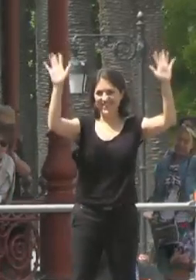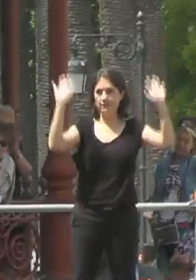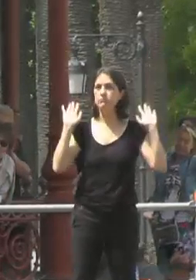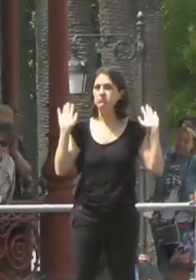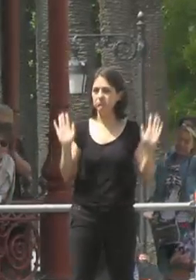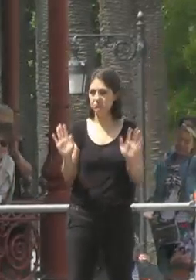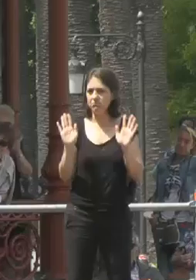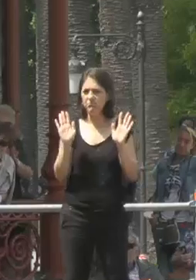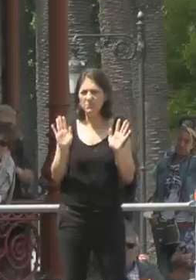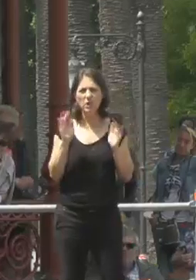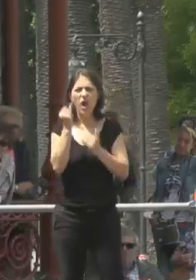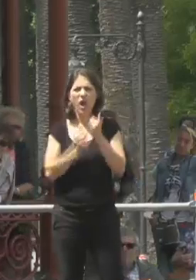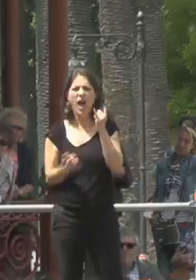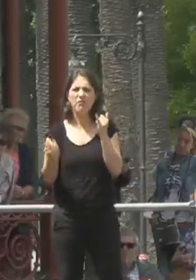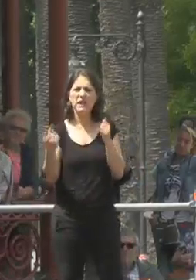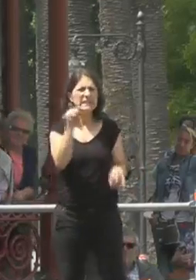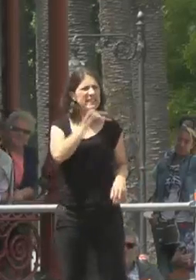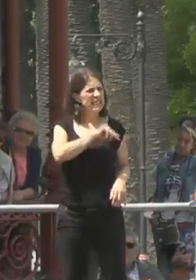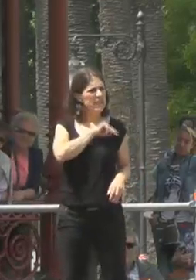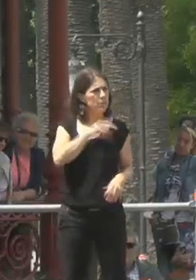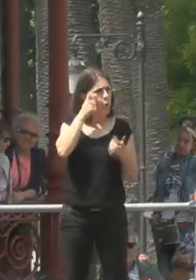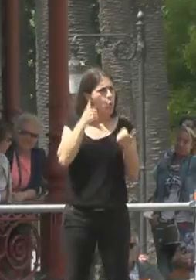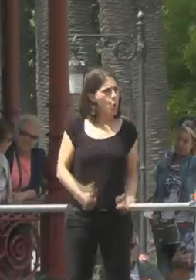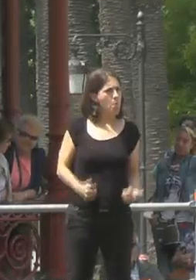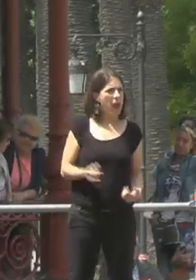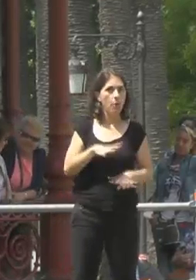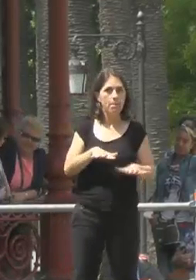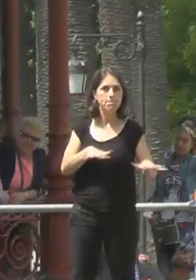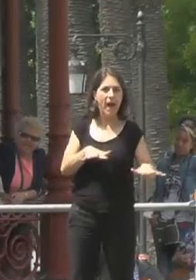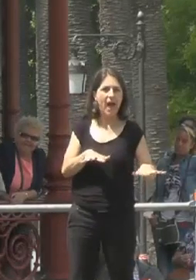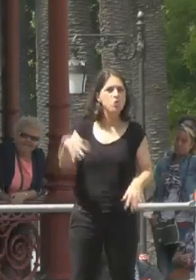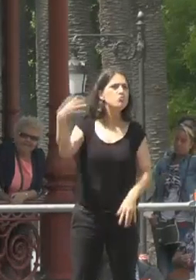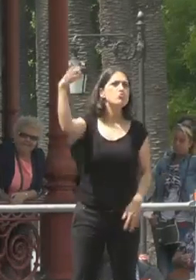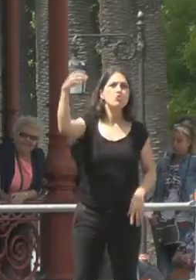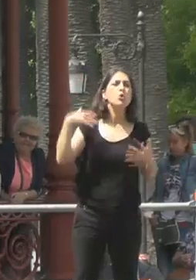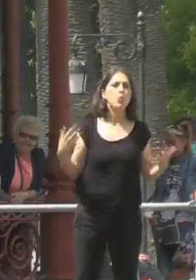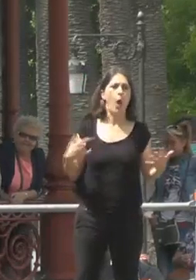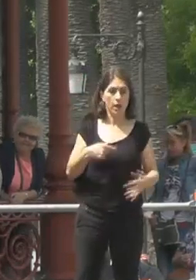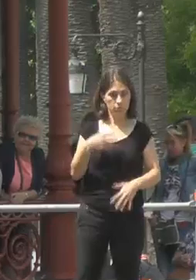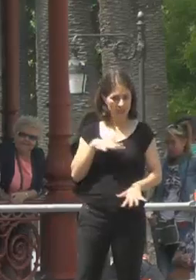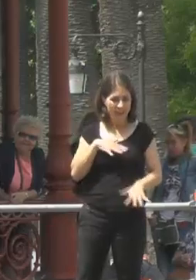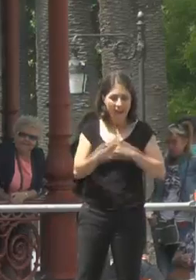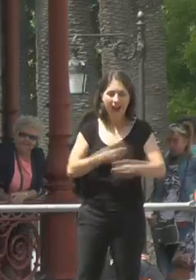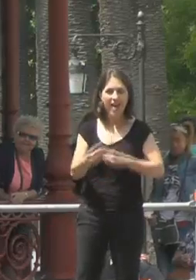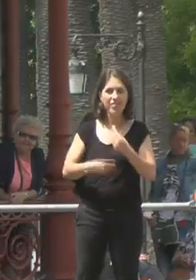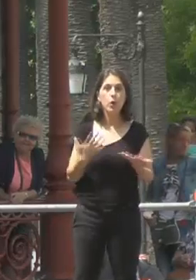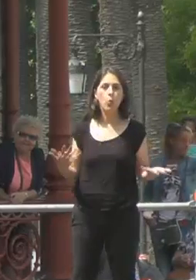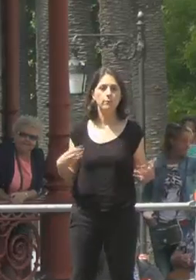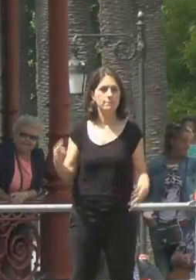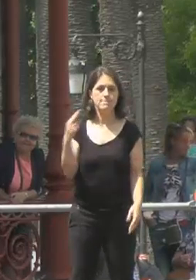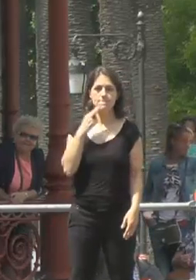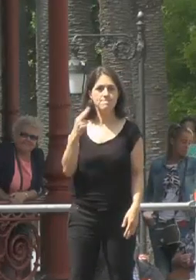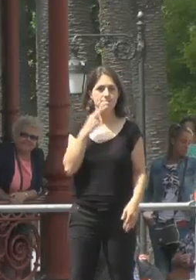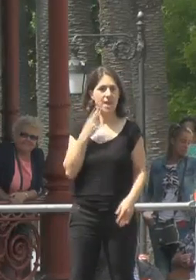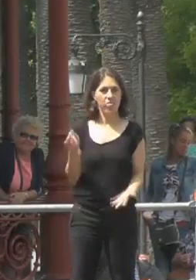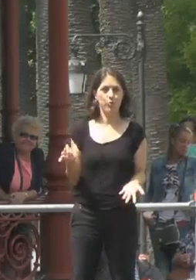Pero ¿cuál es el único sentimiento humano que nos paraliza, que nos impide actuar? El miedo. Y por eso la